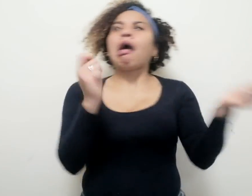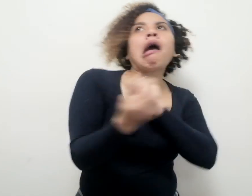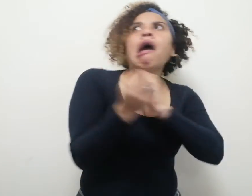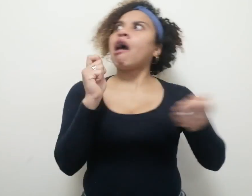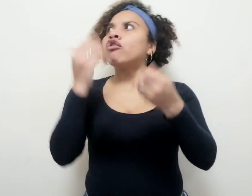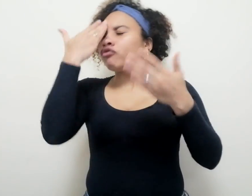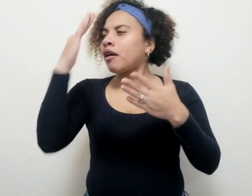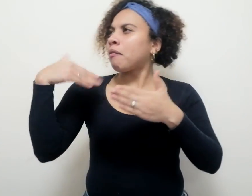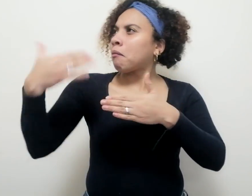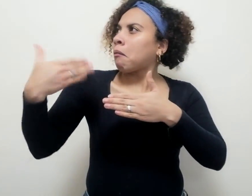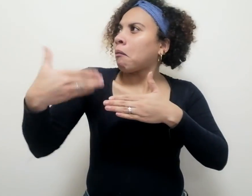revelando